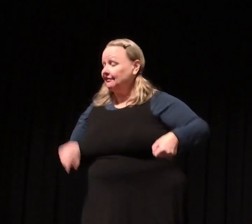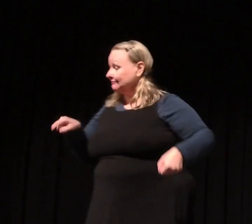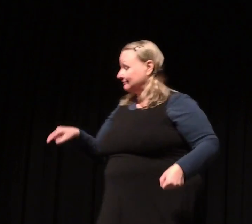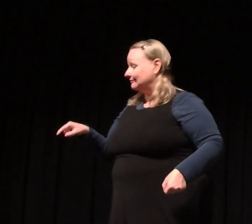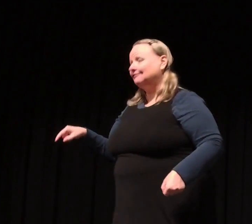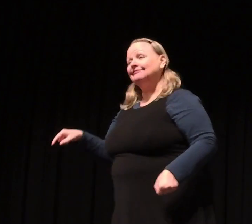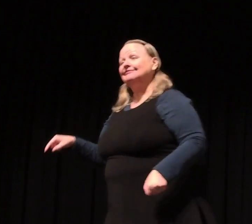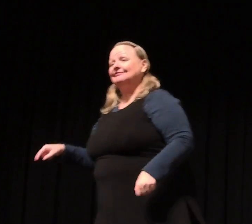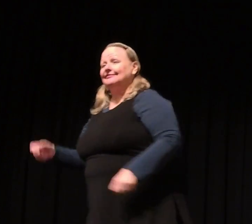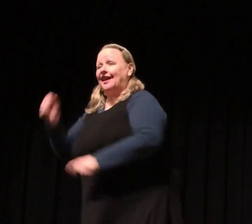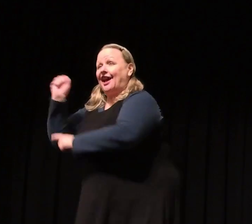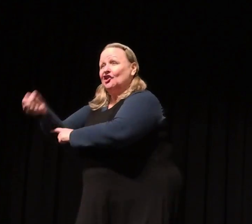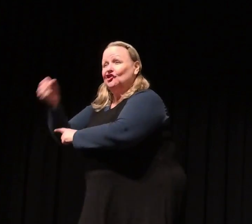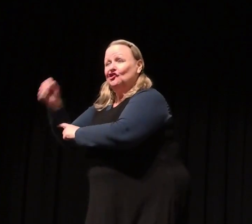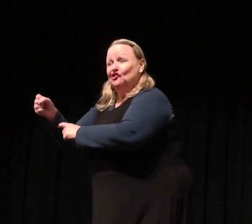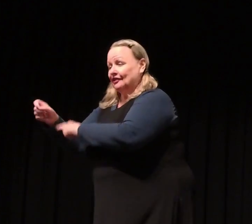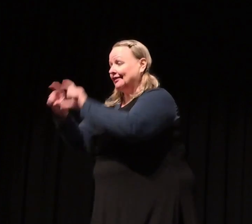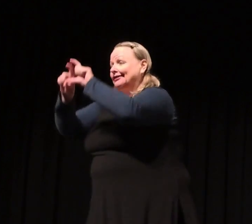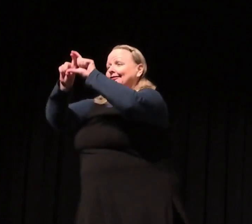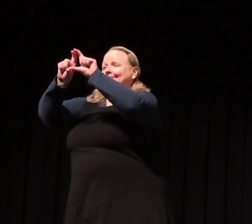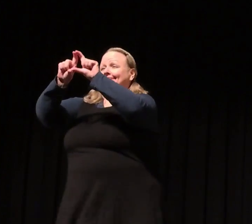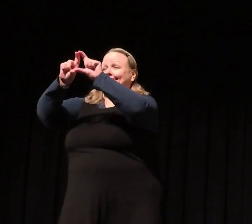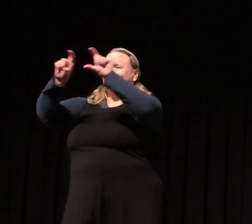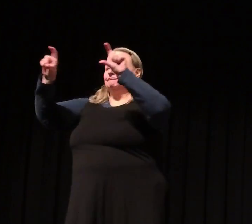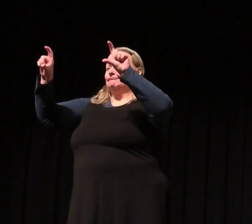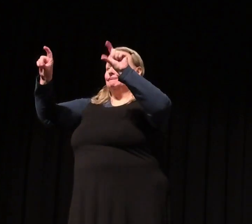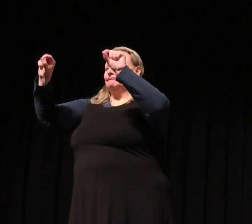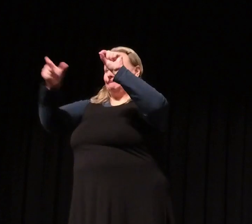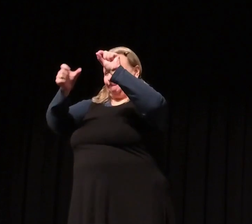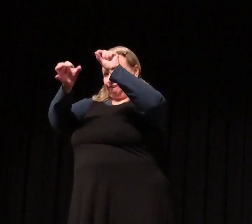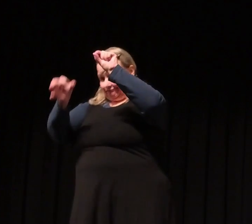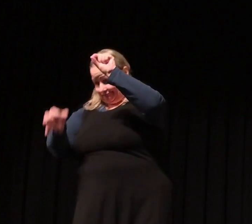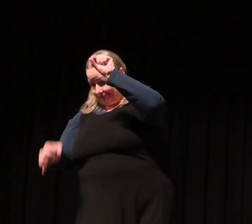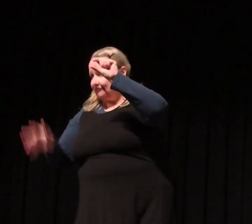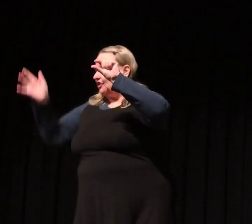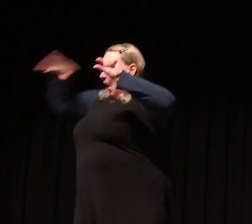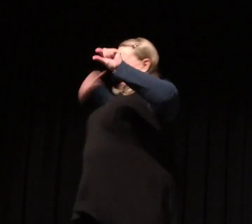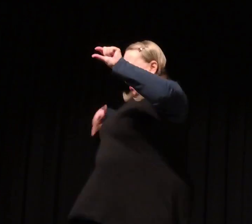moi. Et ici, à côté de moi, j'ai ma hache.